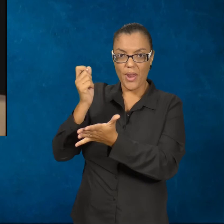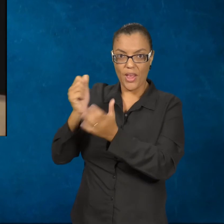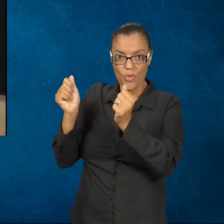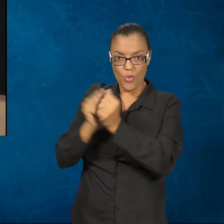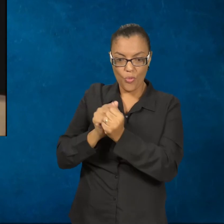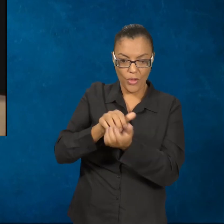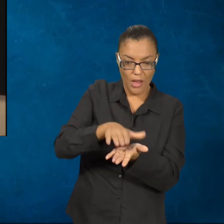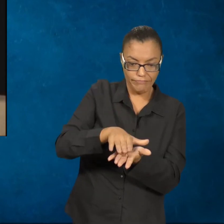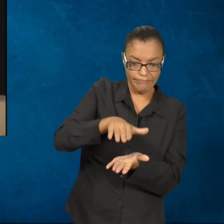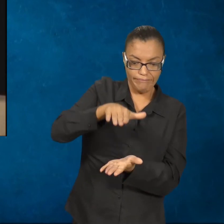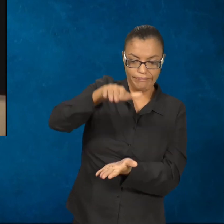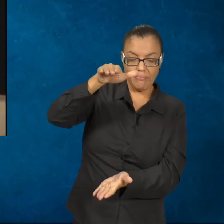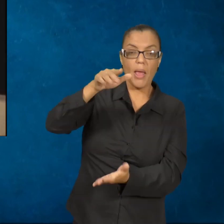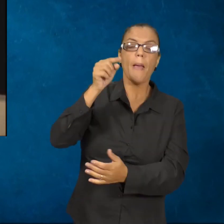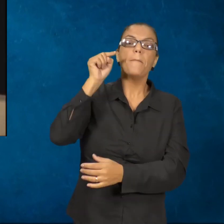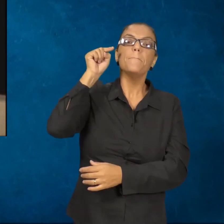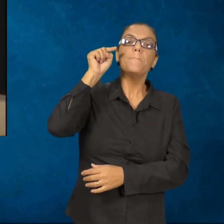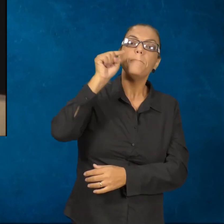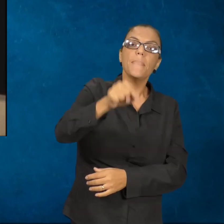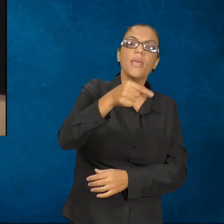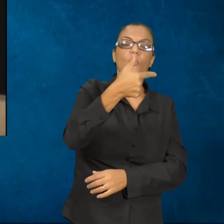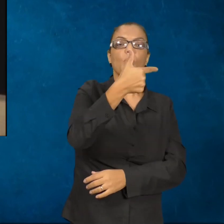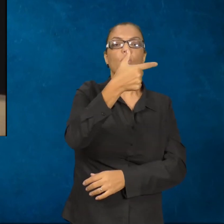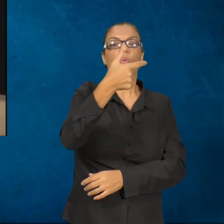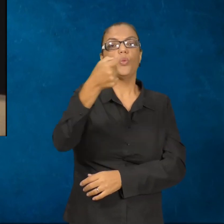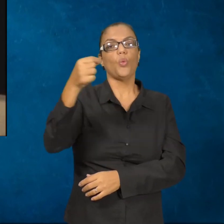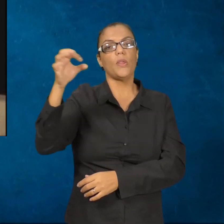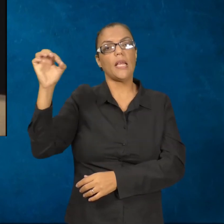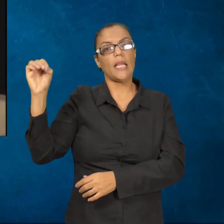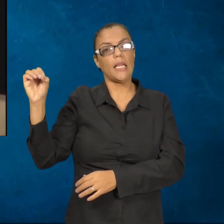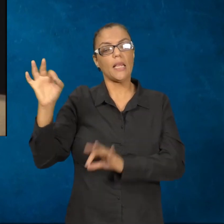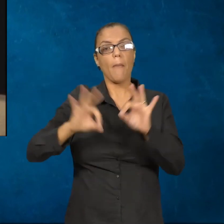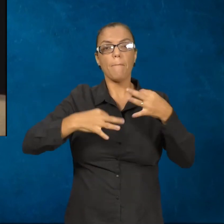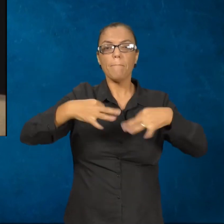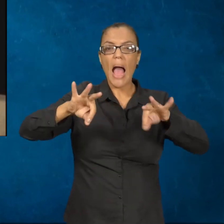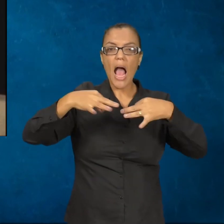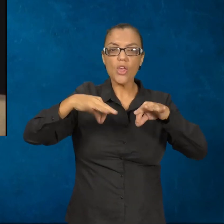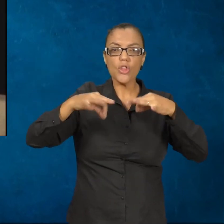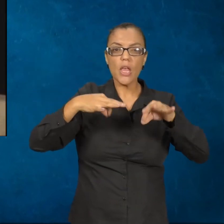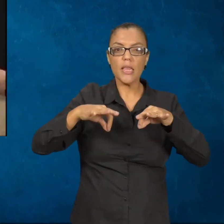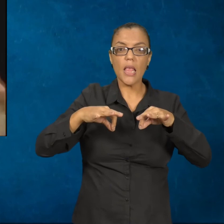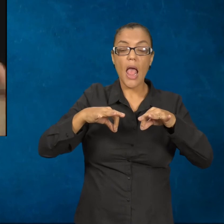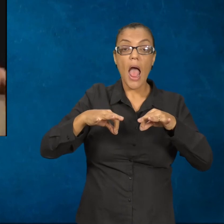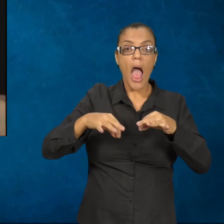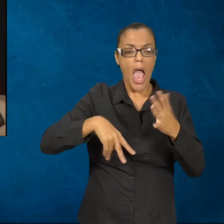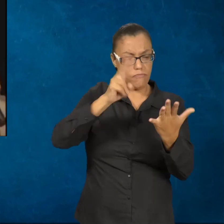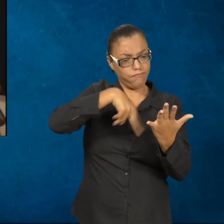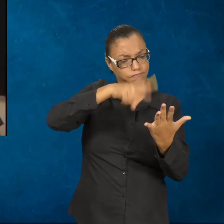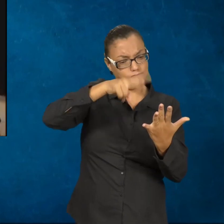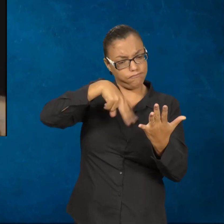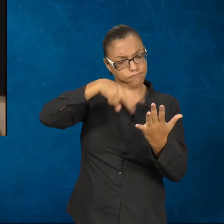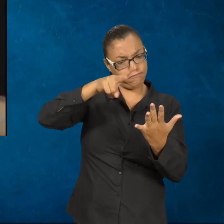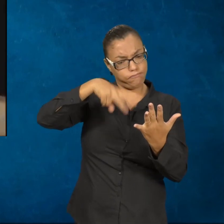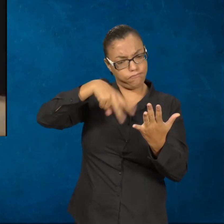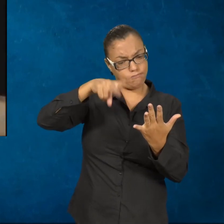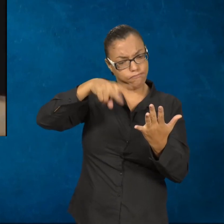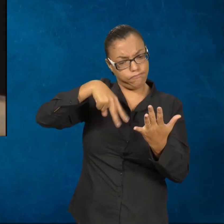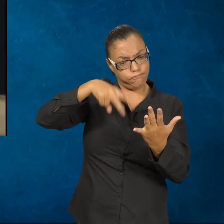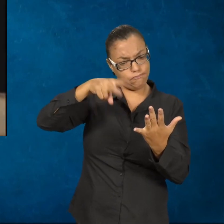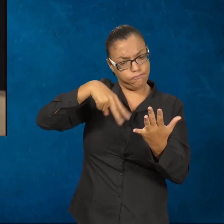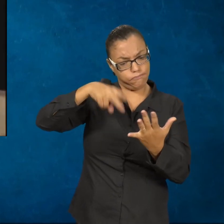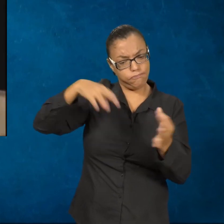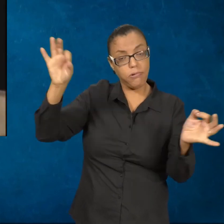filho semi-analfabeto e ele devorou as 1.200 páginas. Pai, tem mais alguma coisa no gênero? Eu falei,